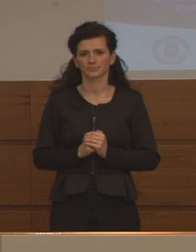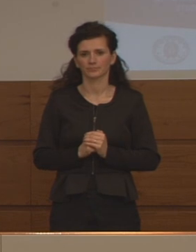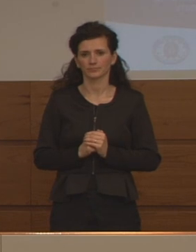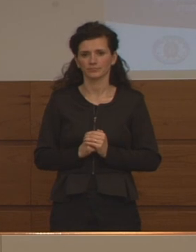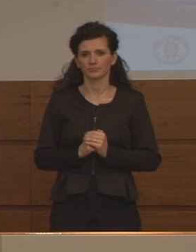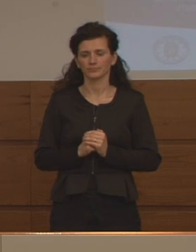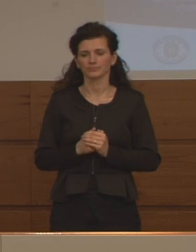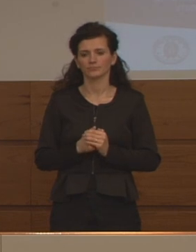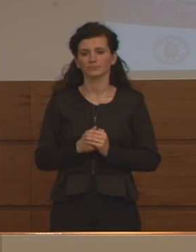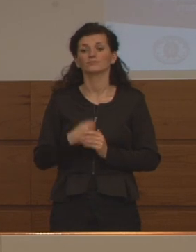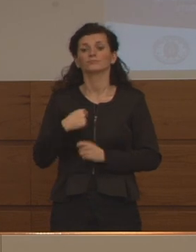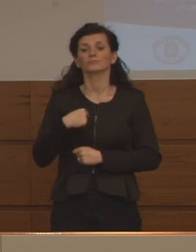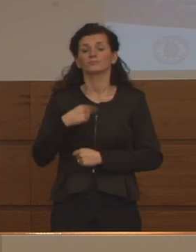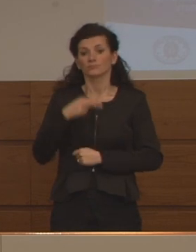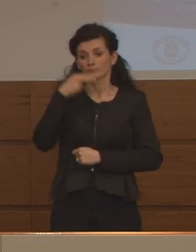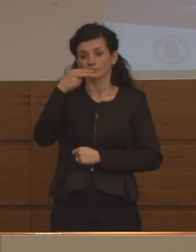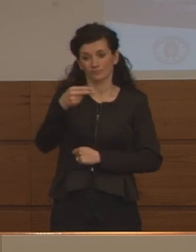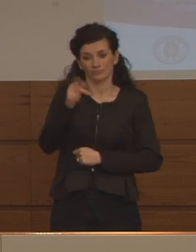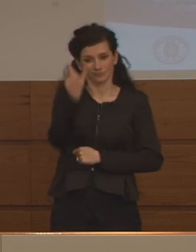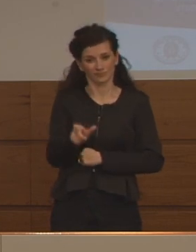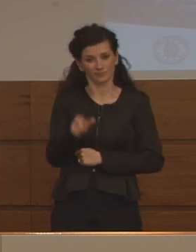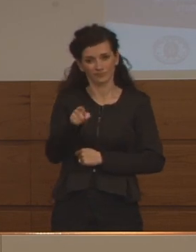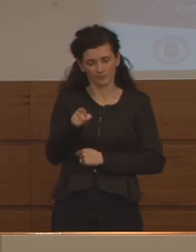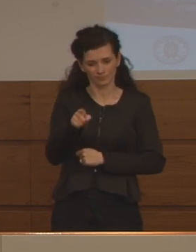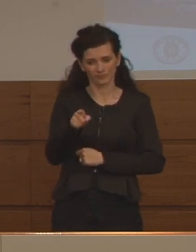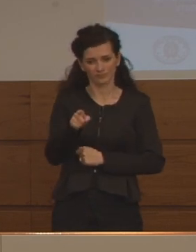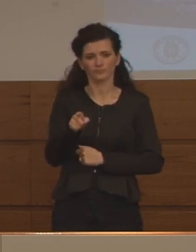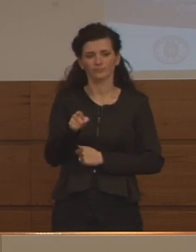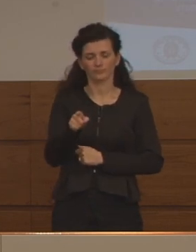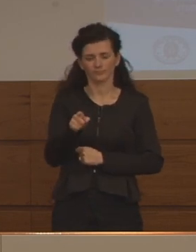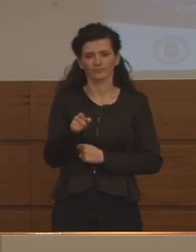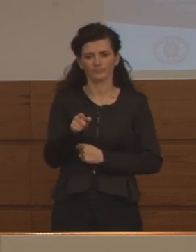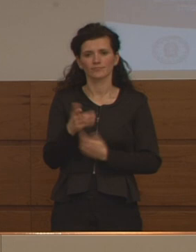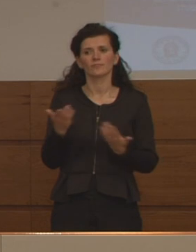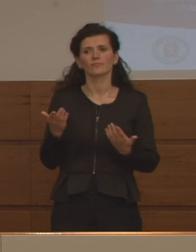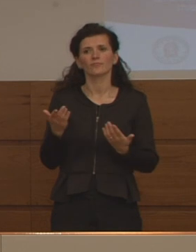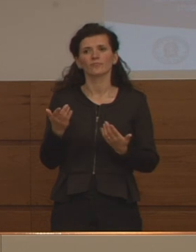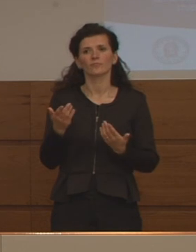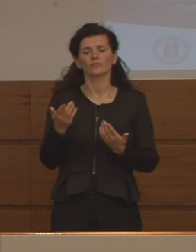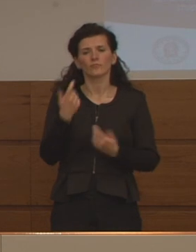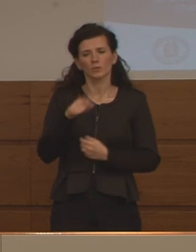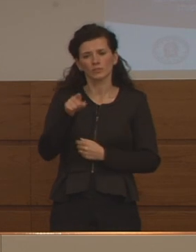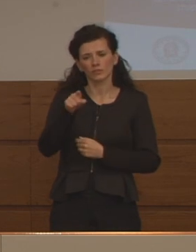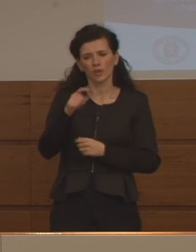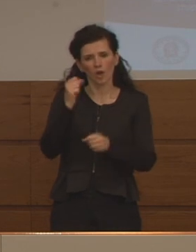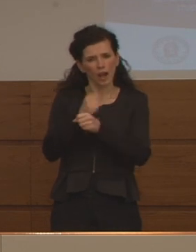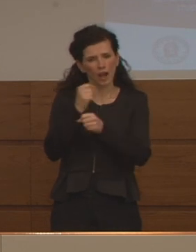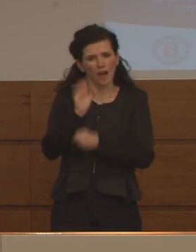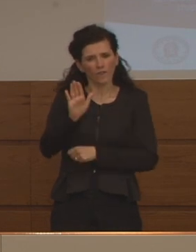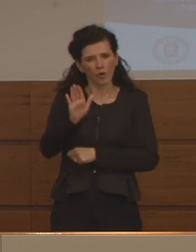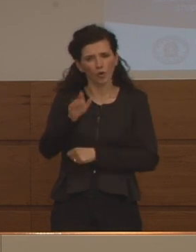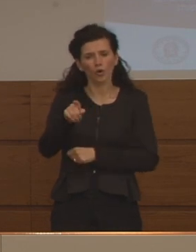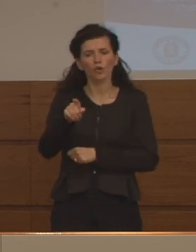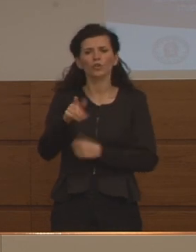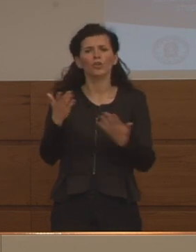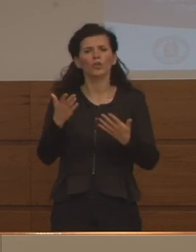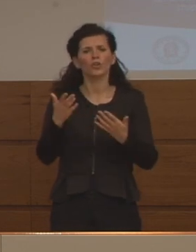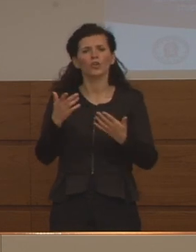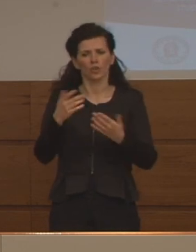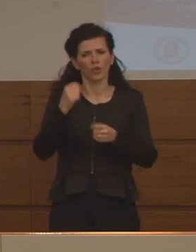un'altra di quelle categorie che per tutelare la salute degli